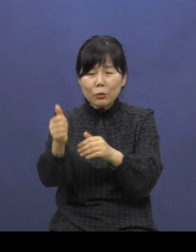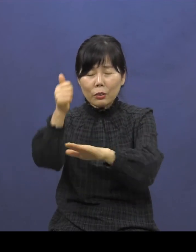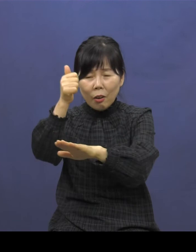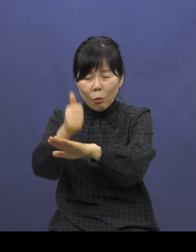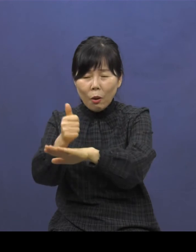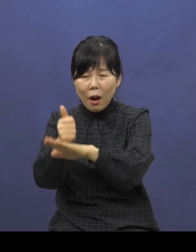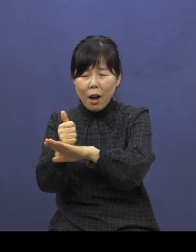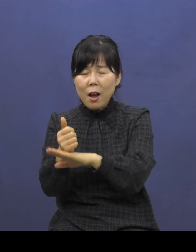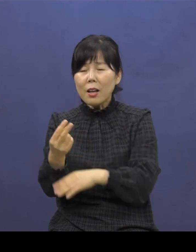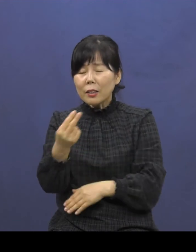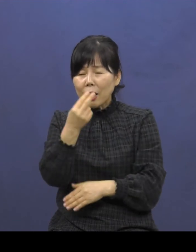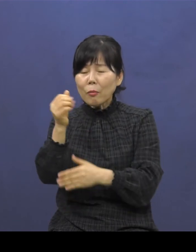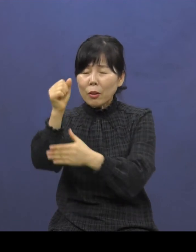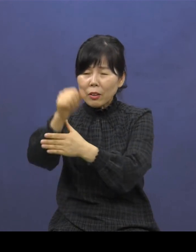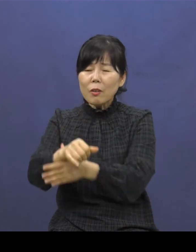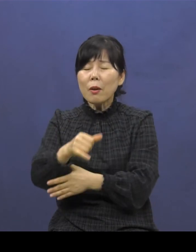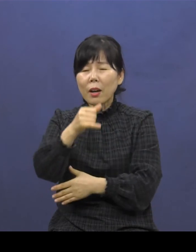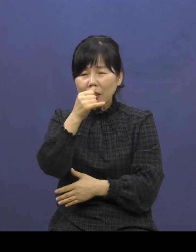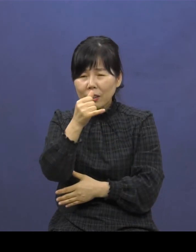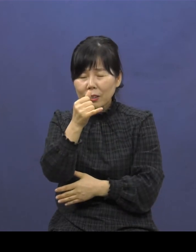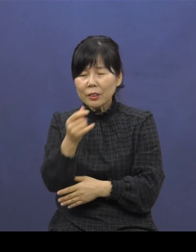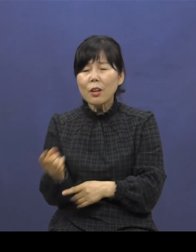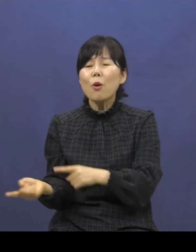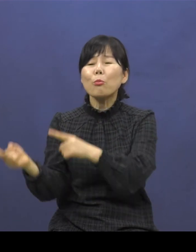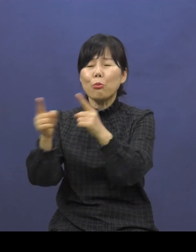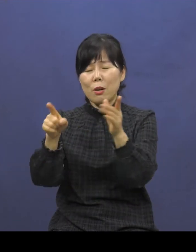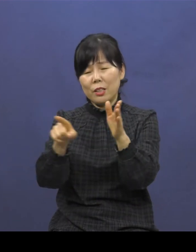생명의 열매를 맺는 것입니다.